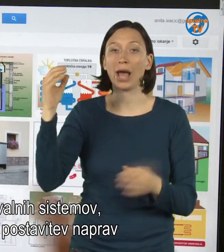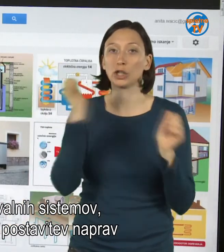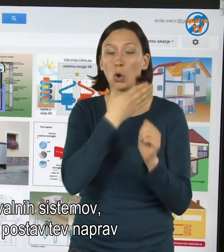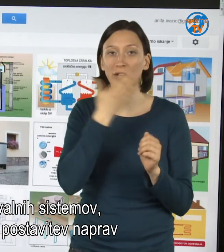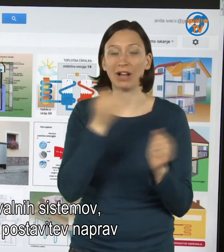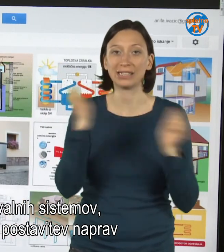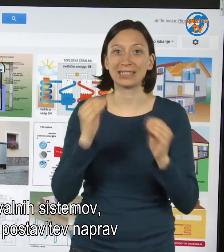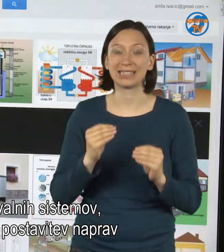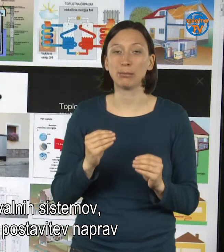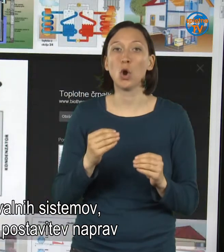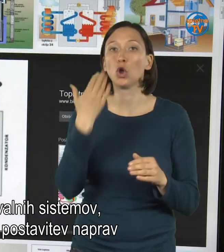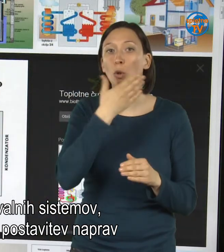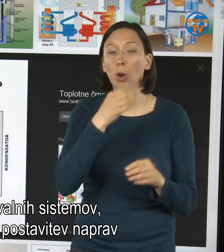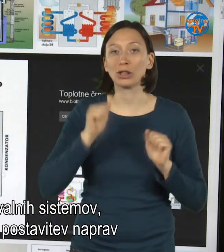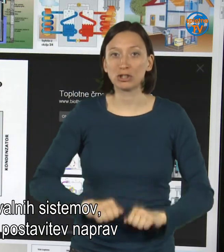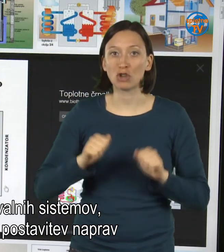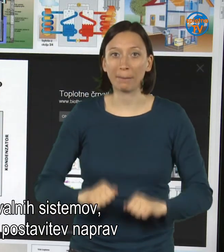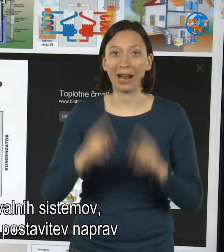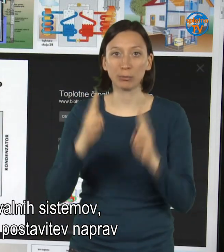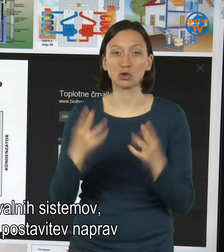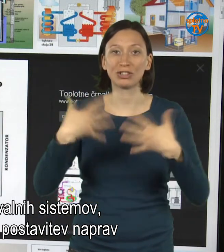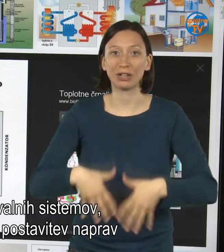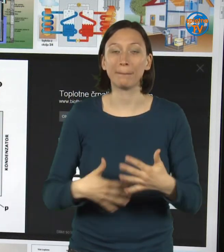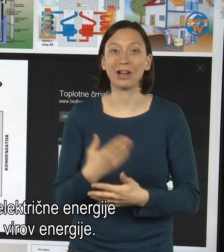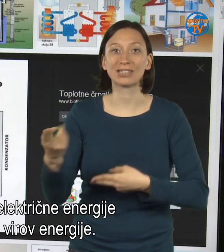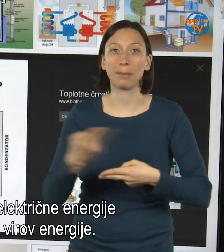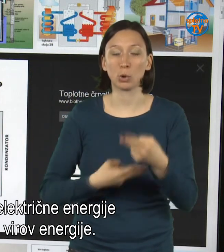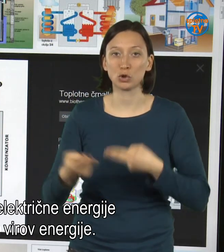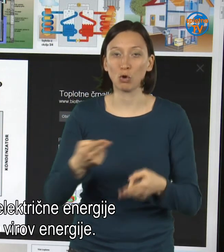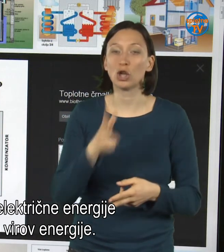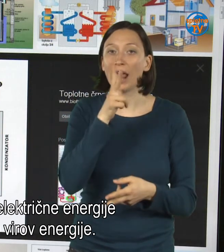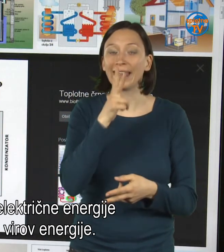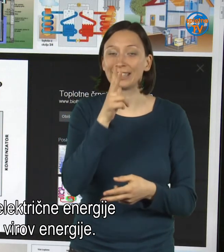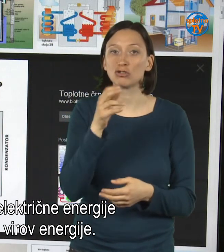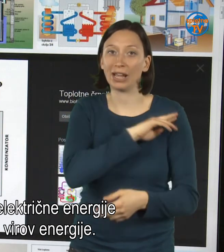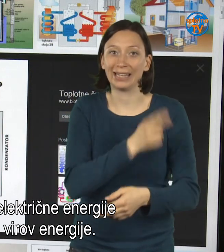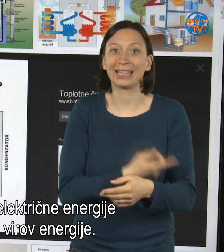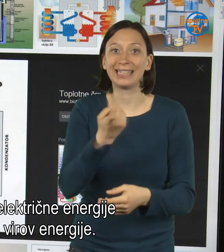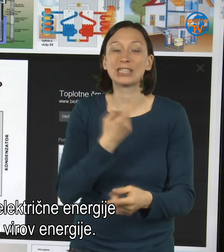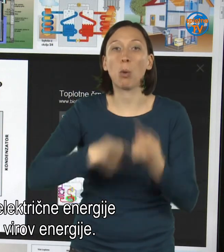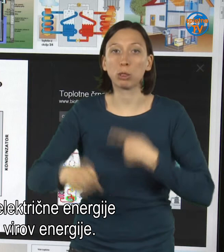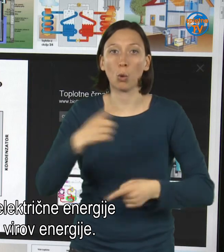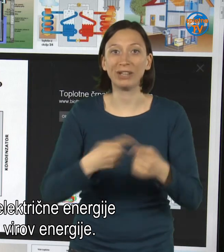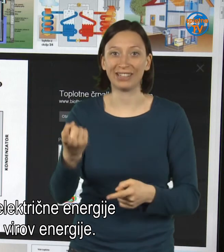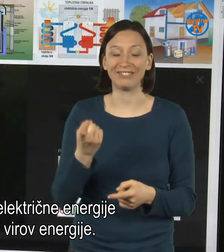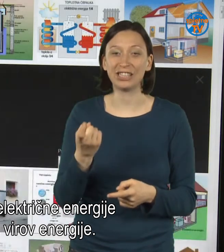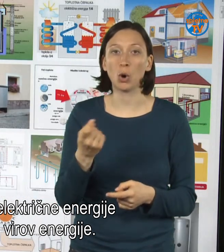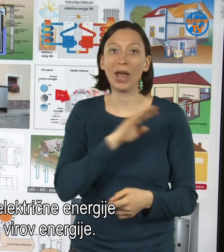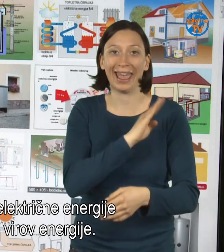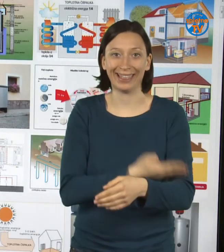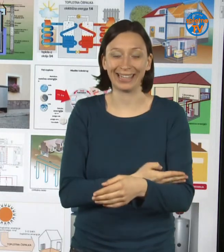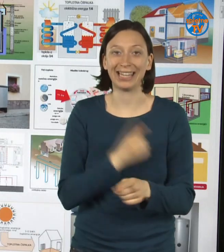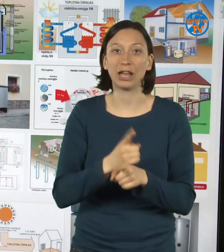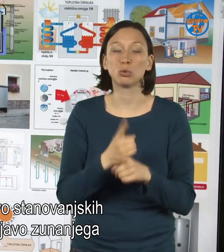ogrevalnih sistemov, toplotnih črpalk, postavitev naprav za proizvodnjo električne energije iz obnovljivih virov